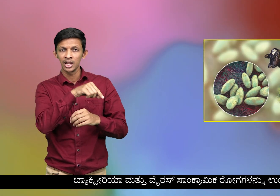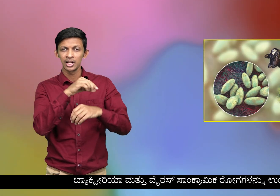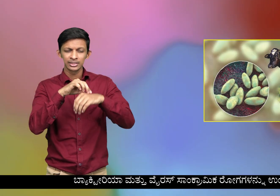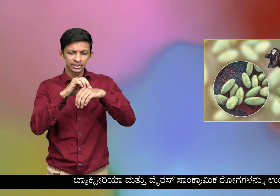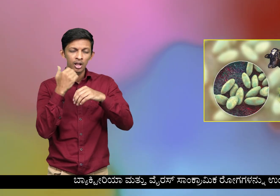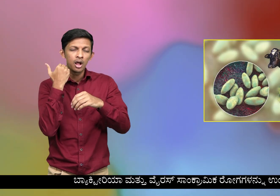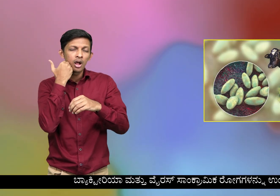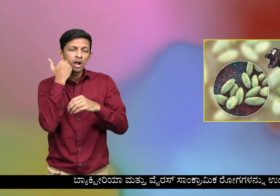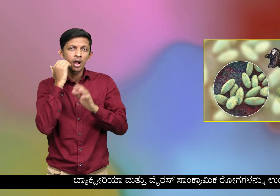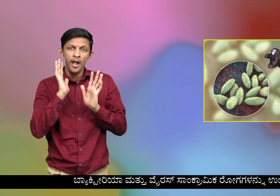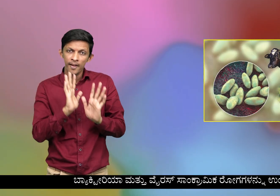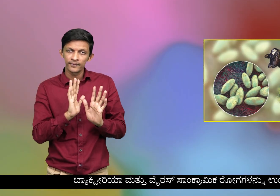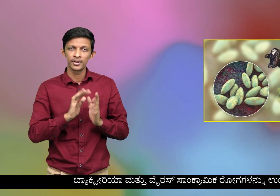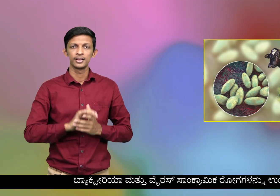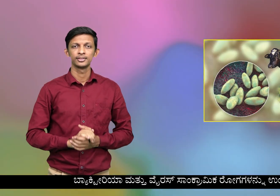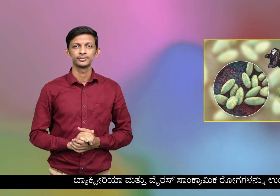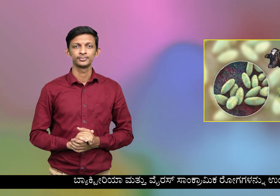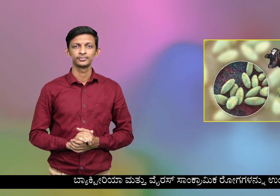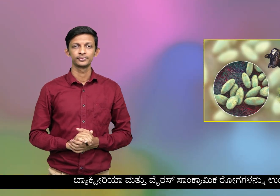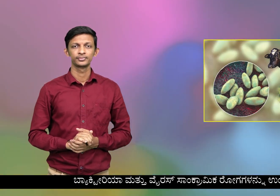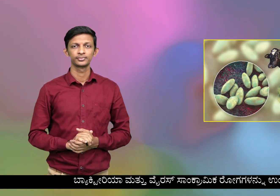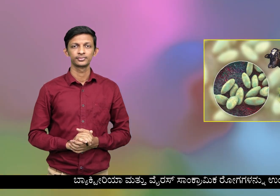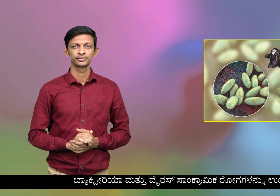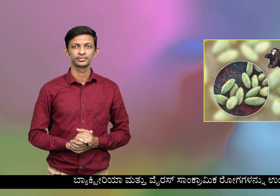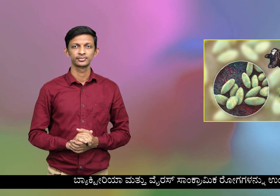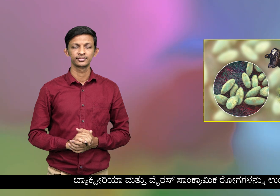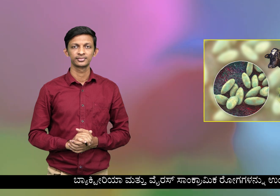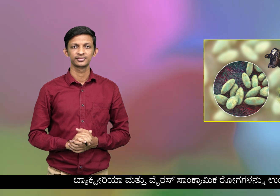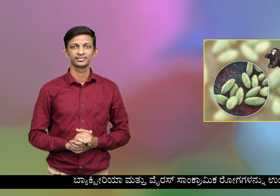ಬ್ಯಾಕ್ಟೀರಿಯಾ ಮತ್ತು ವೈರಸ್ ಸಾಂಕ್ರಾಮಿಕ ರೋಗಗಳನ್ನು ಉಂಟುಮಾಡುತ್ತದೆ.